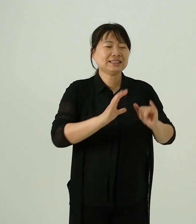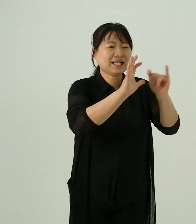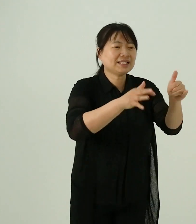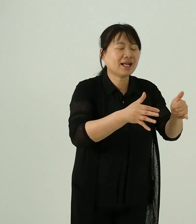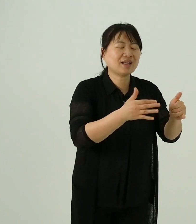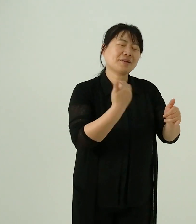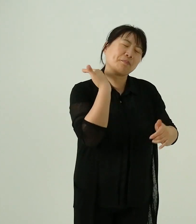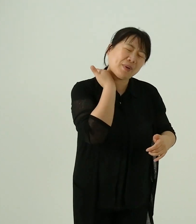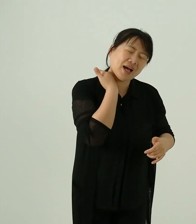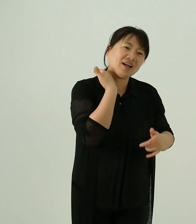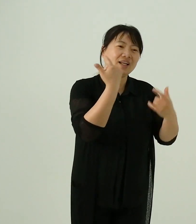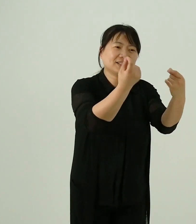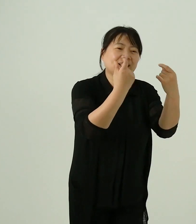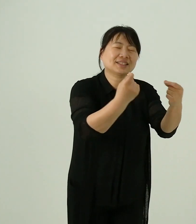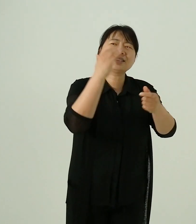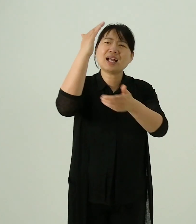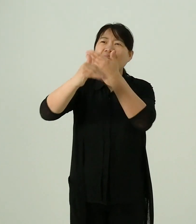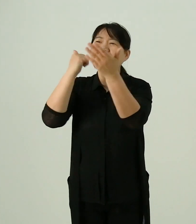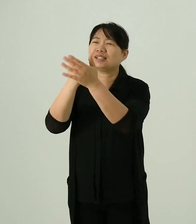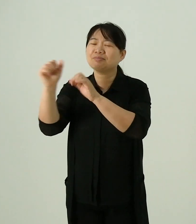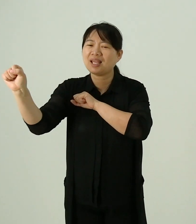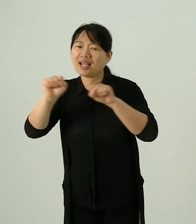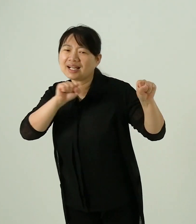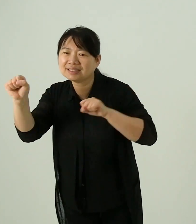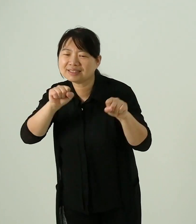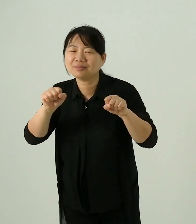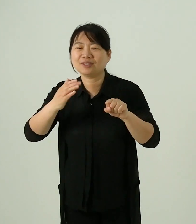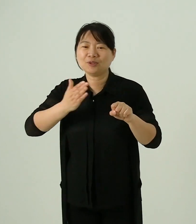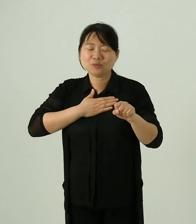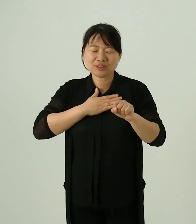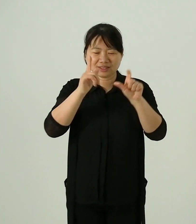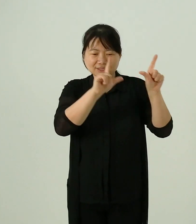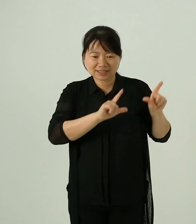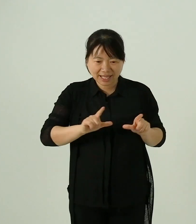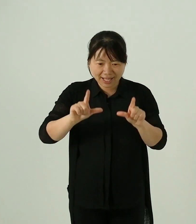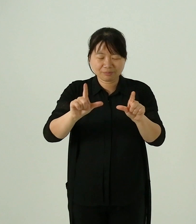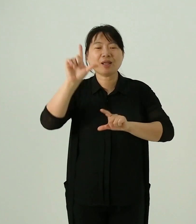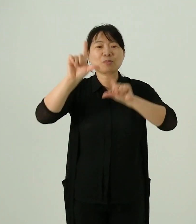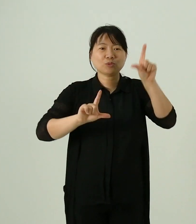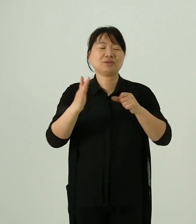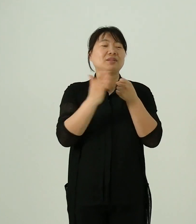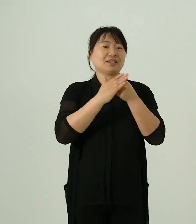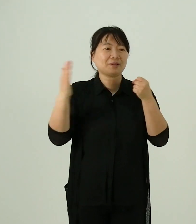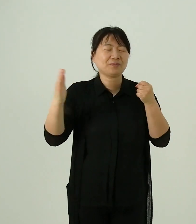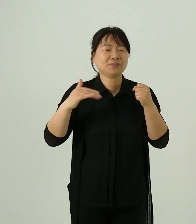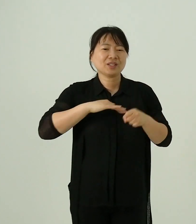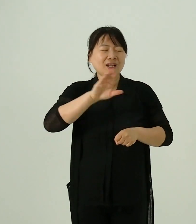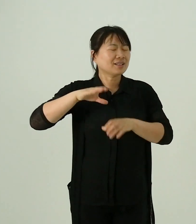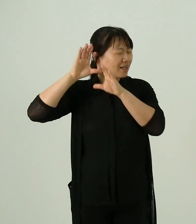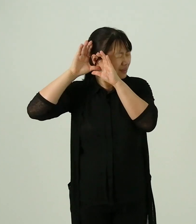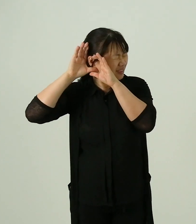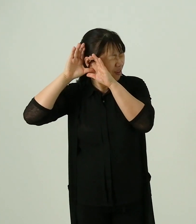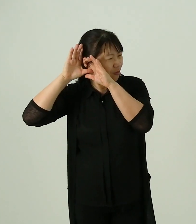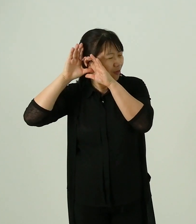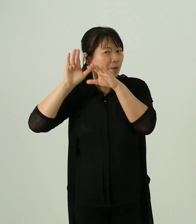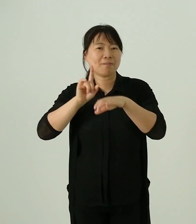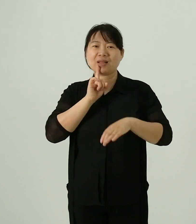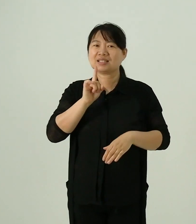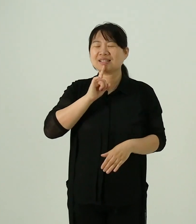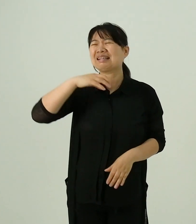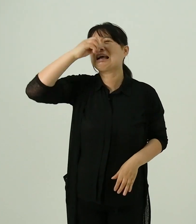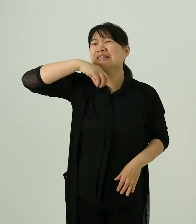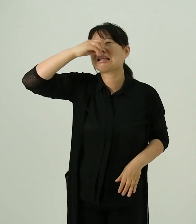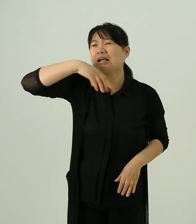때문에. 믿습니까? 그러려면 우리가 들은 말씀은 그건